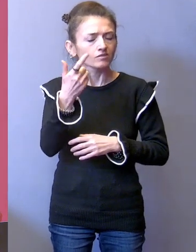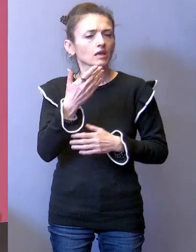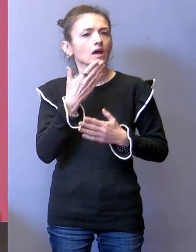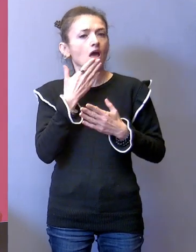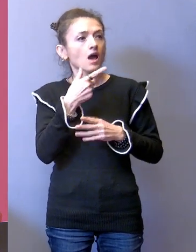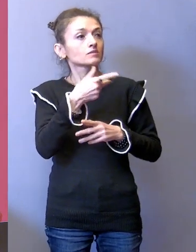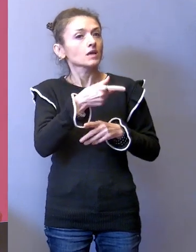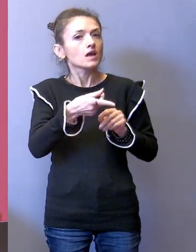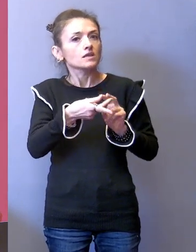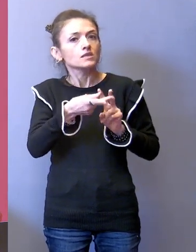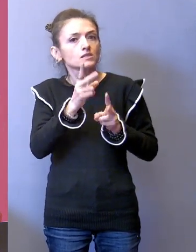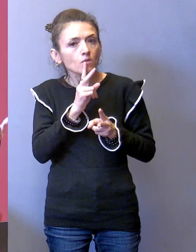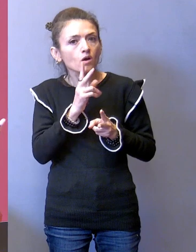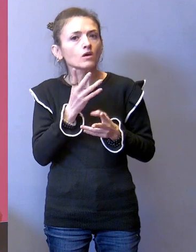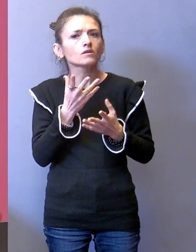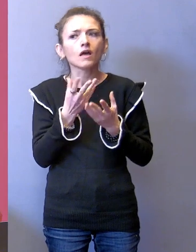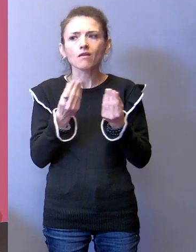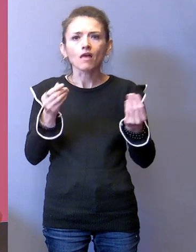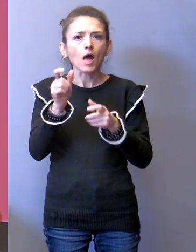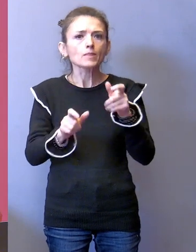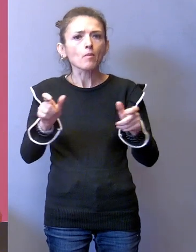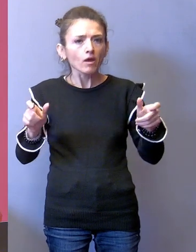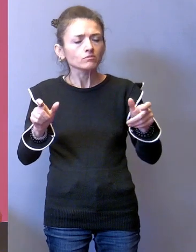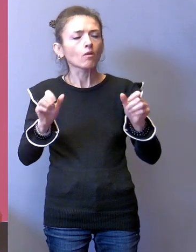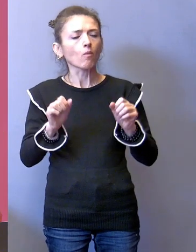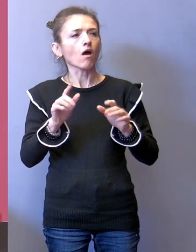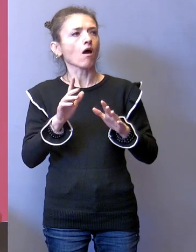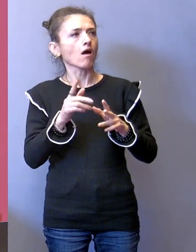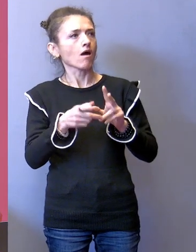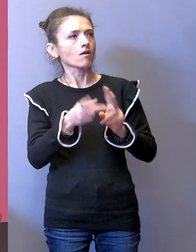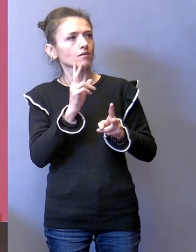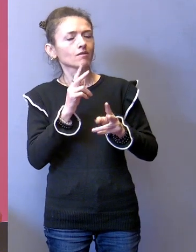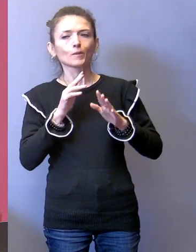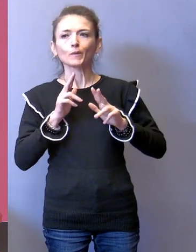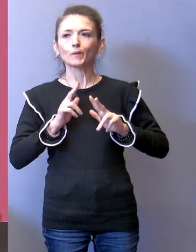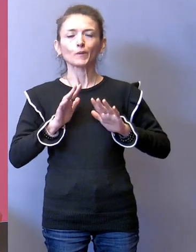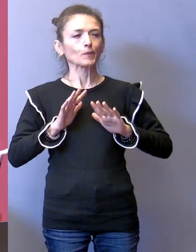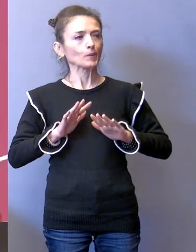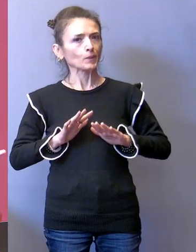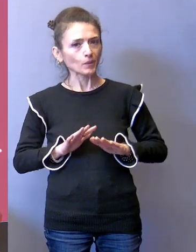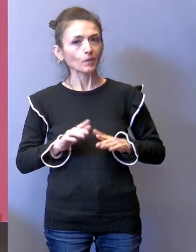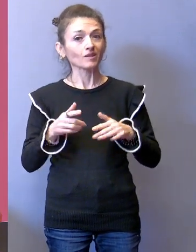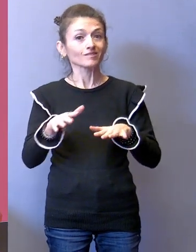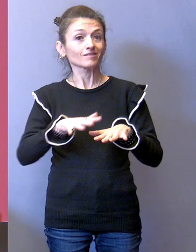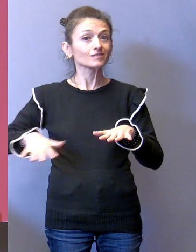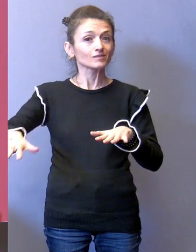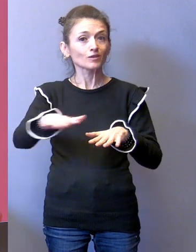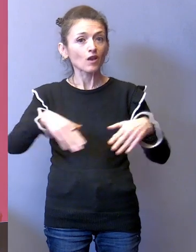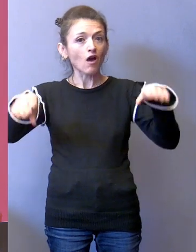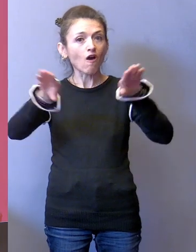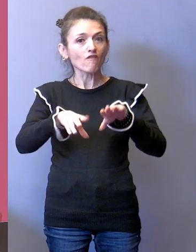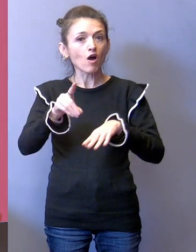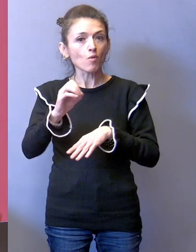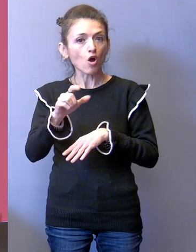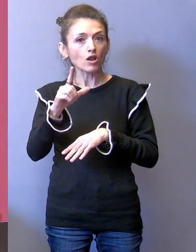almeno tante persone possono mettersi l'anima in pace verrà riqualificata quella porzione di Valpolcevera così